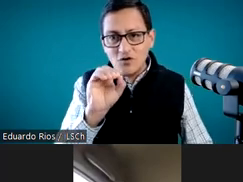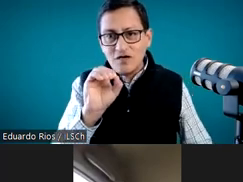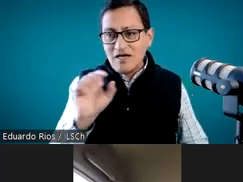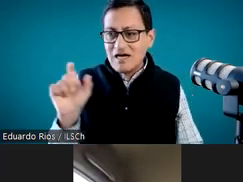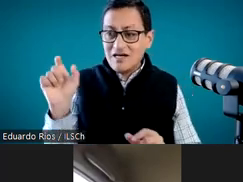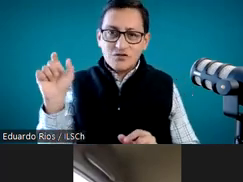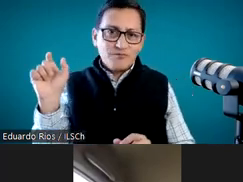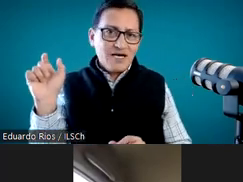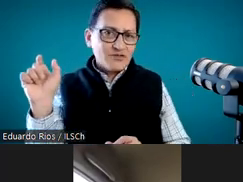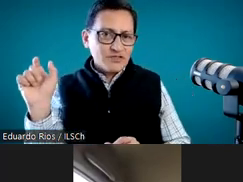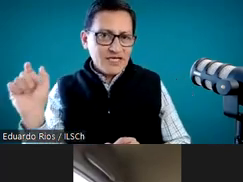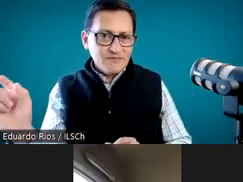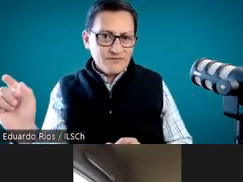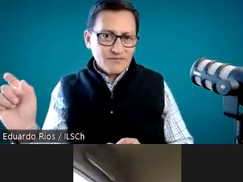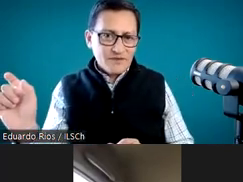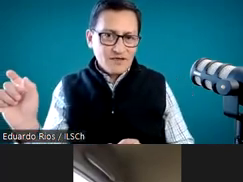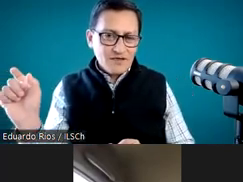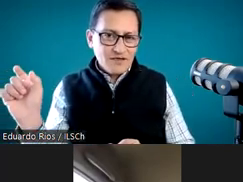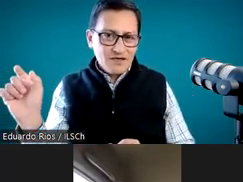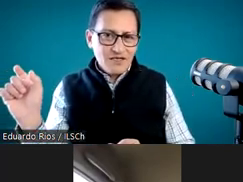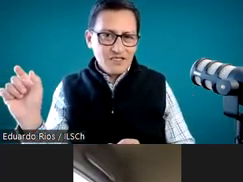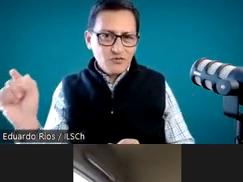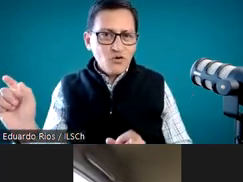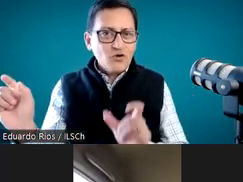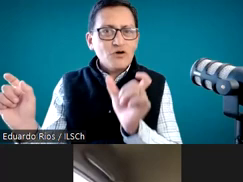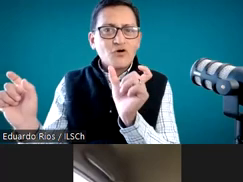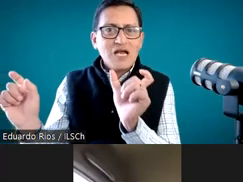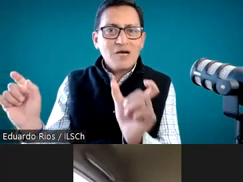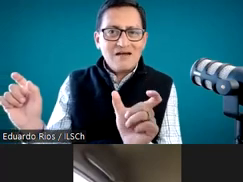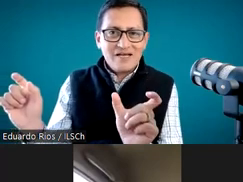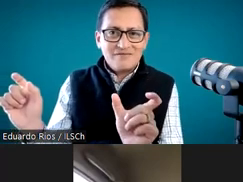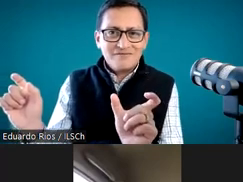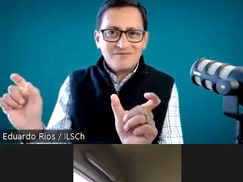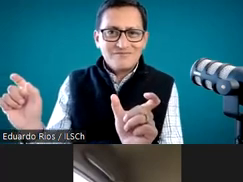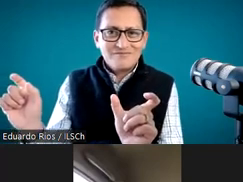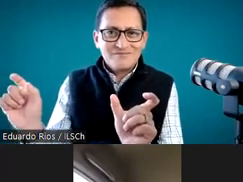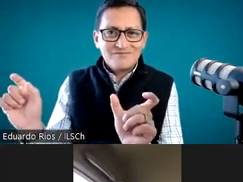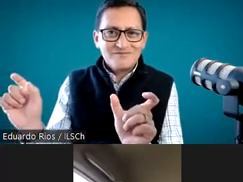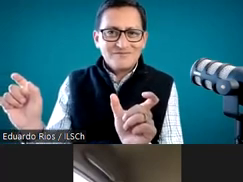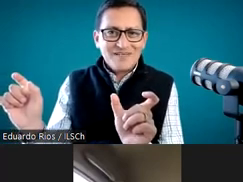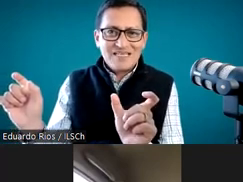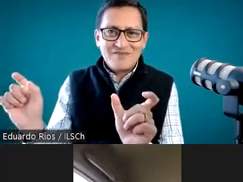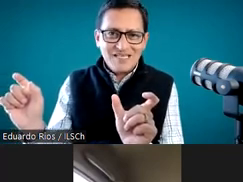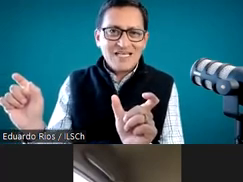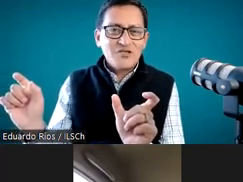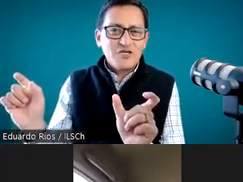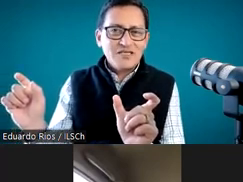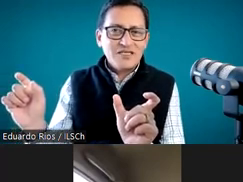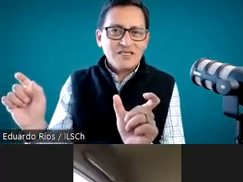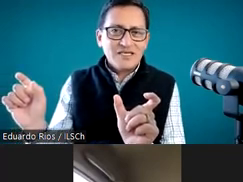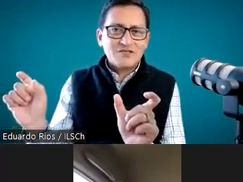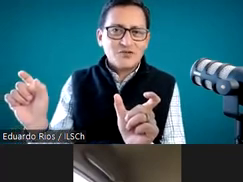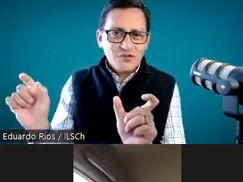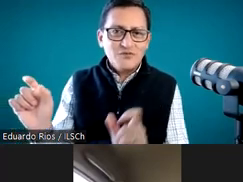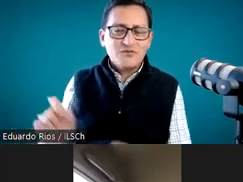B-A-S-O. Va a asociar el dibujo con la palabra, a diferencia del niño